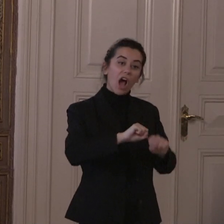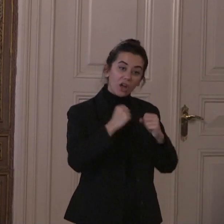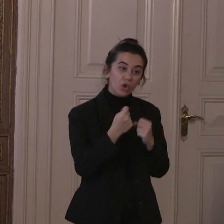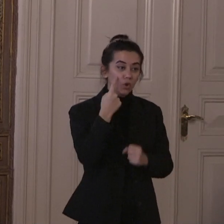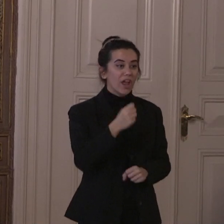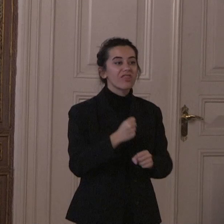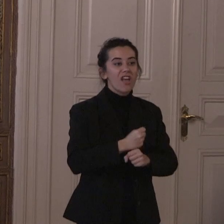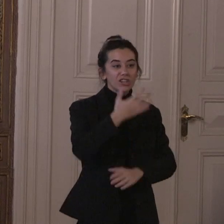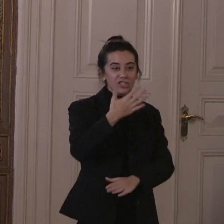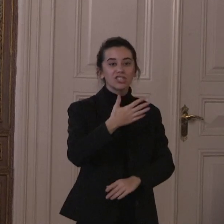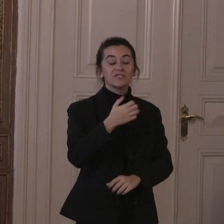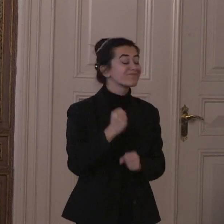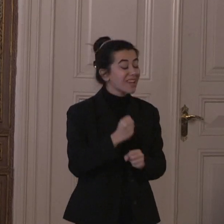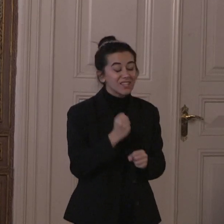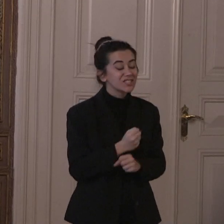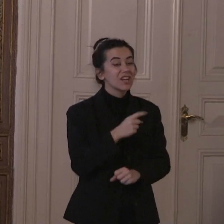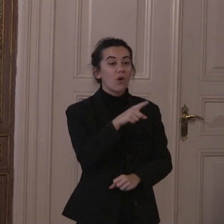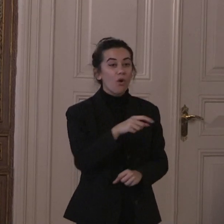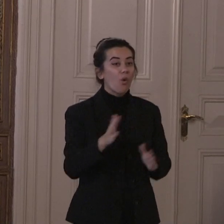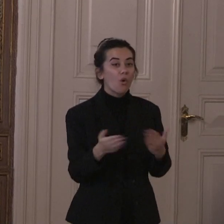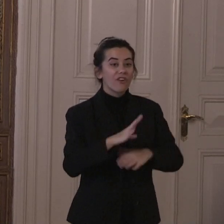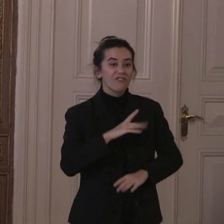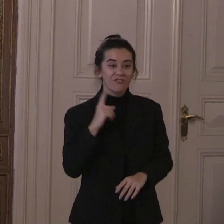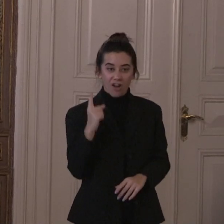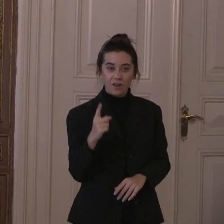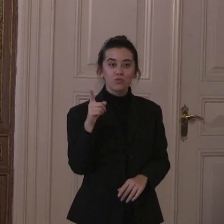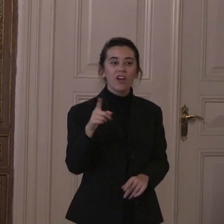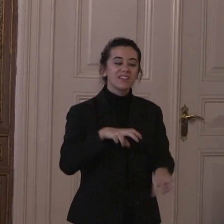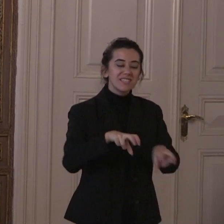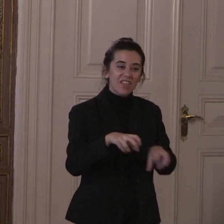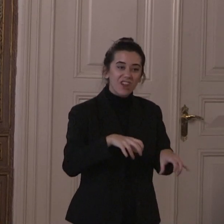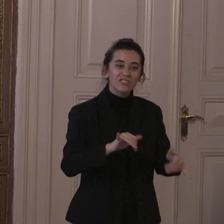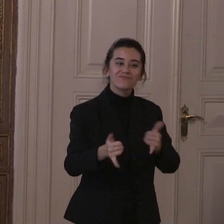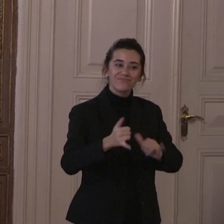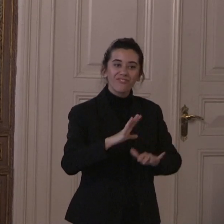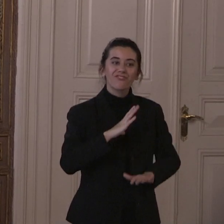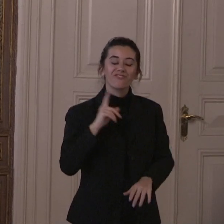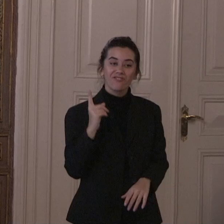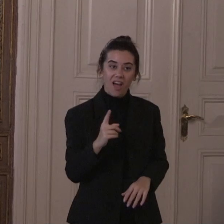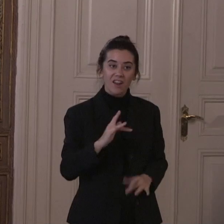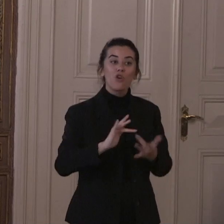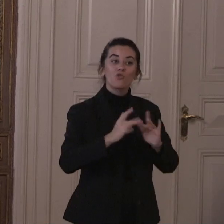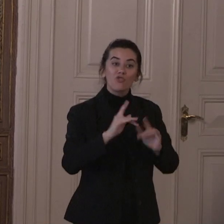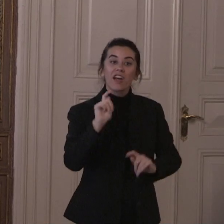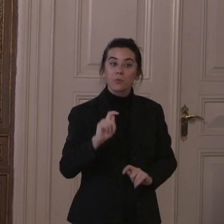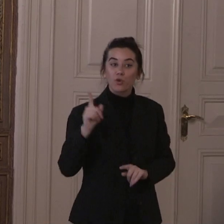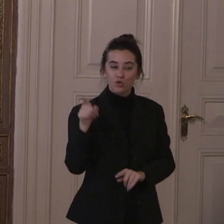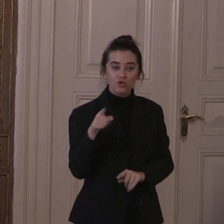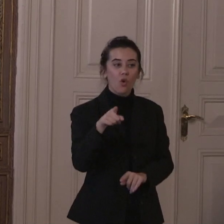Burada resimlerini göstereceğim. Satranç turnuvaları, ağaç dikim şenliklerimiz çok güzel